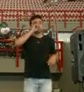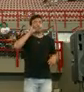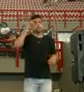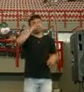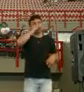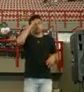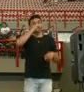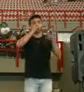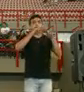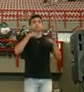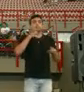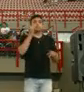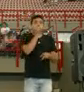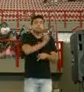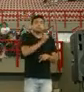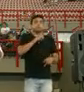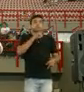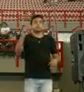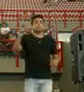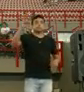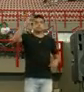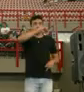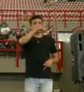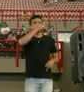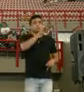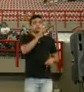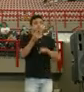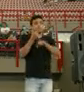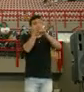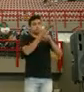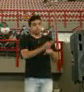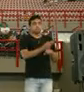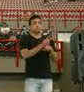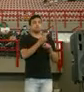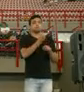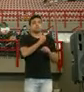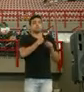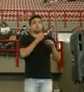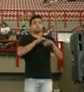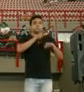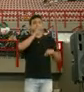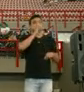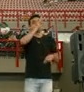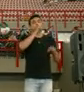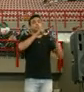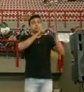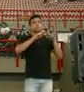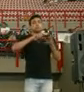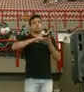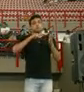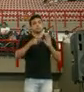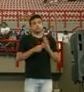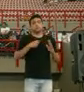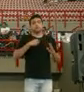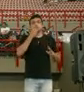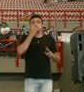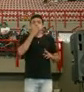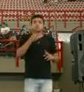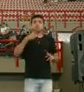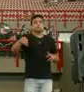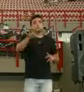quem acerta recebe um bônus, recebe um prêmio, recebe uma nota maior. Então vale a pena